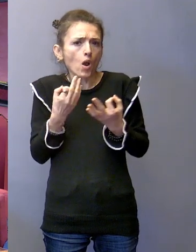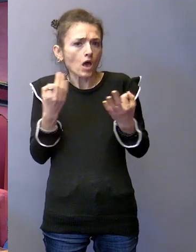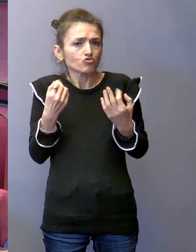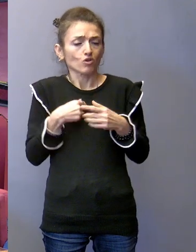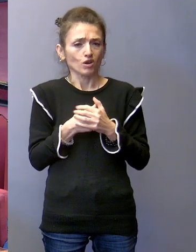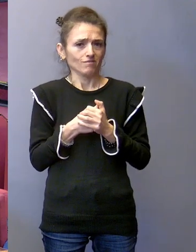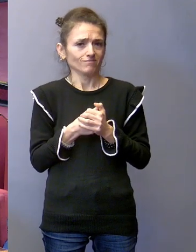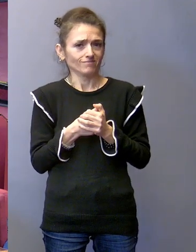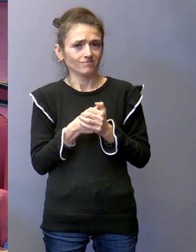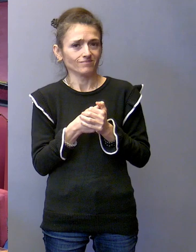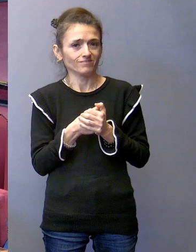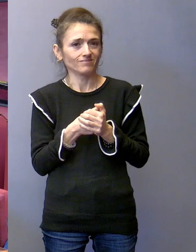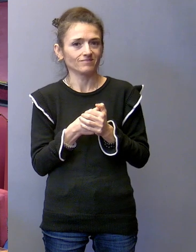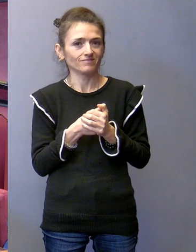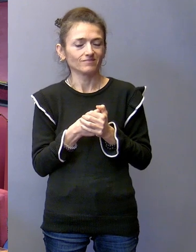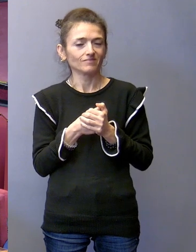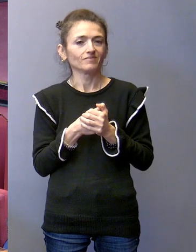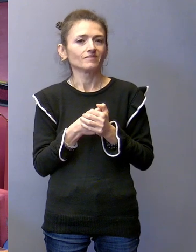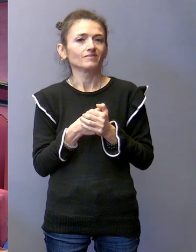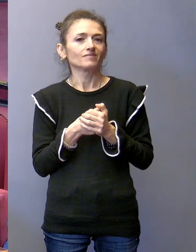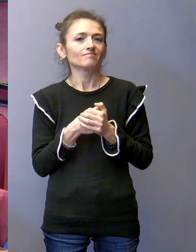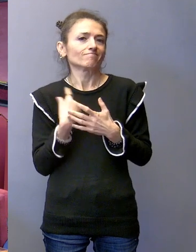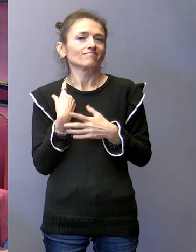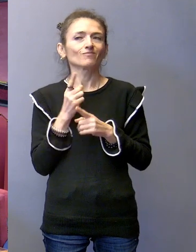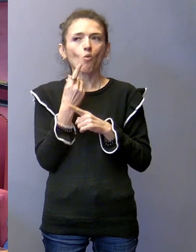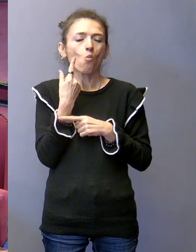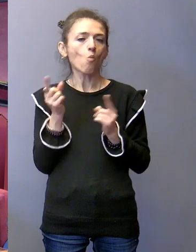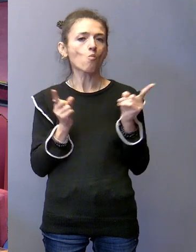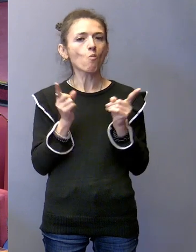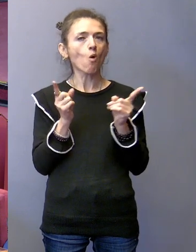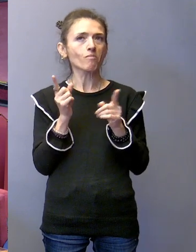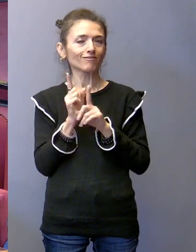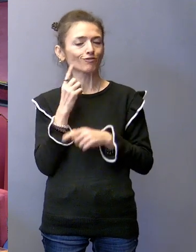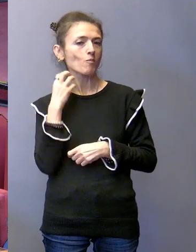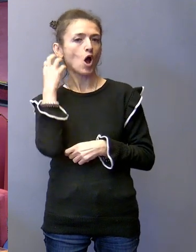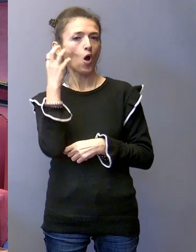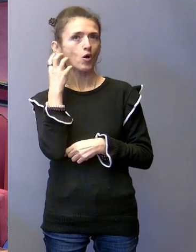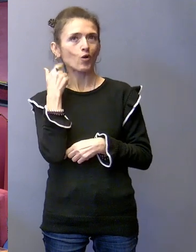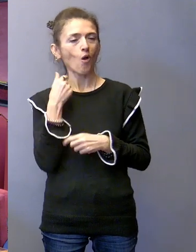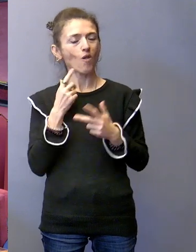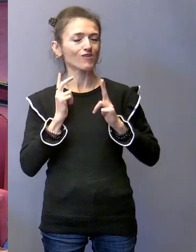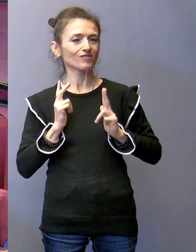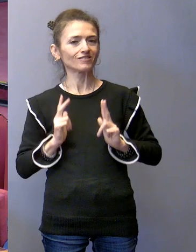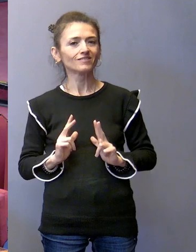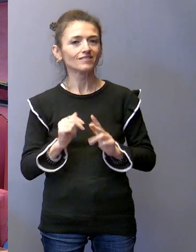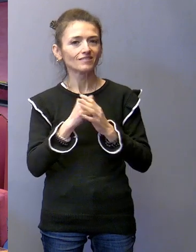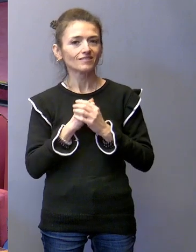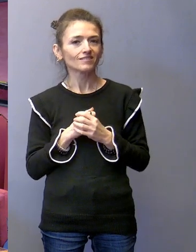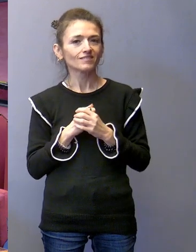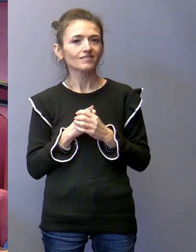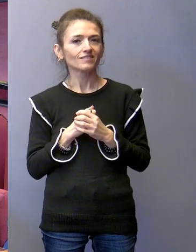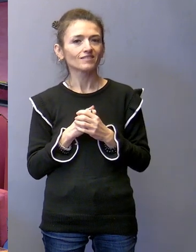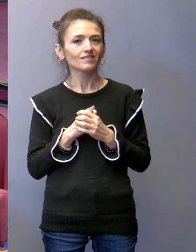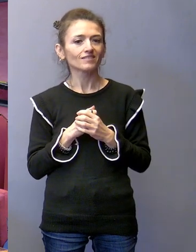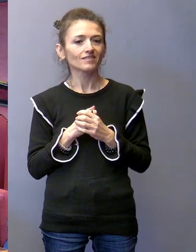più Vabbè mi prendevo un momento di esatto di relax e allora il tema